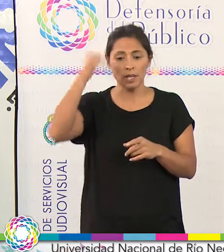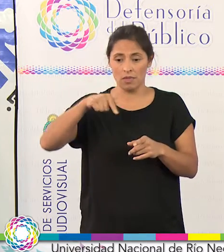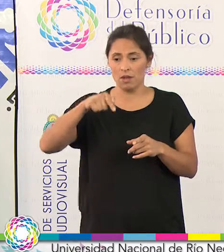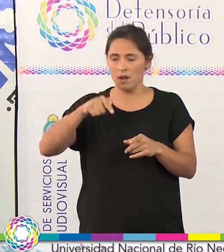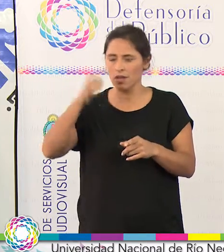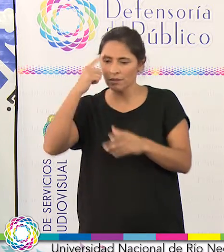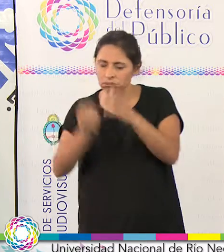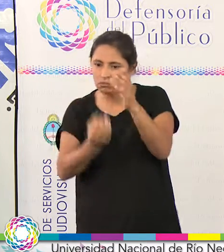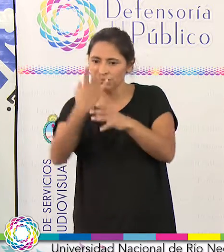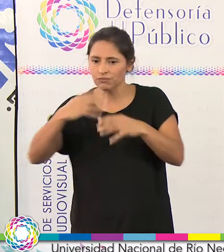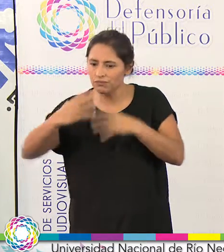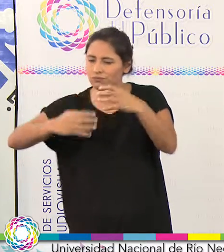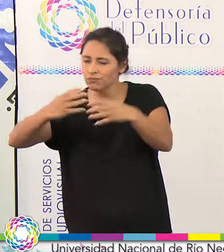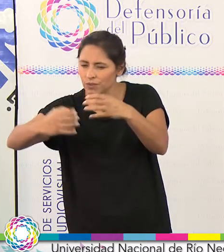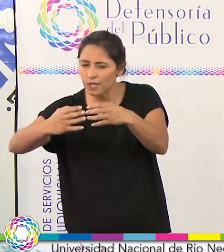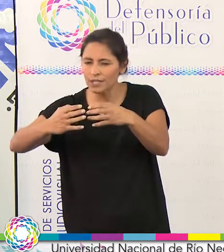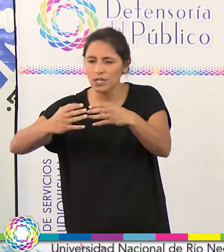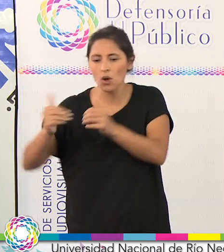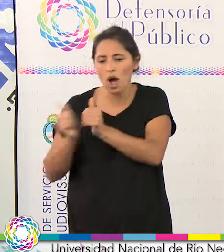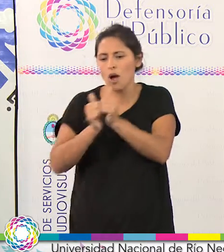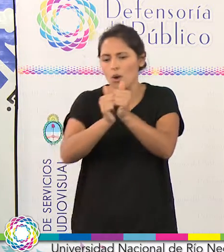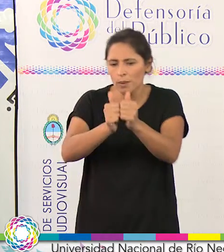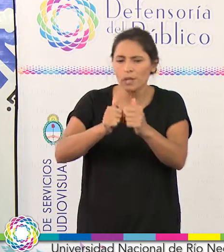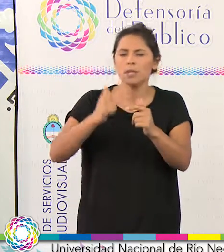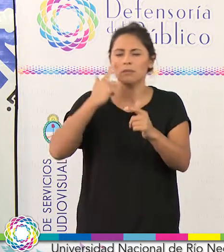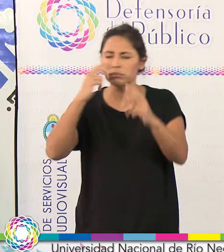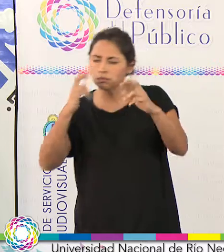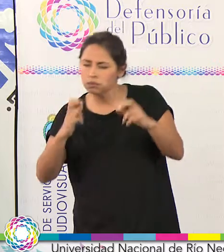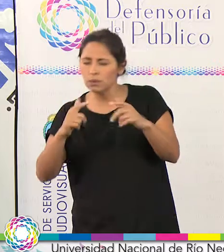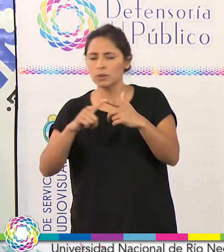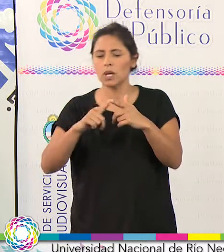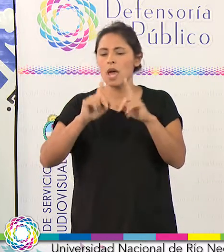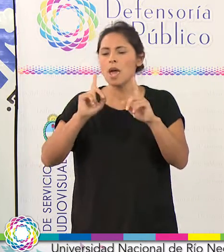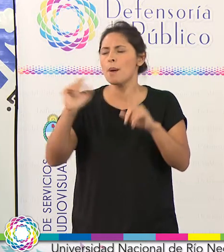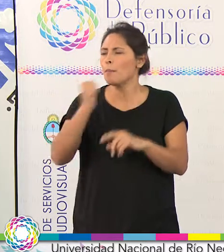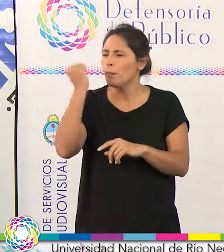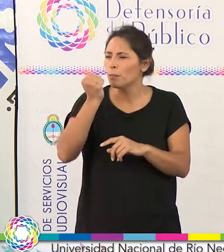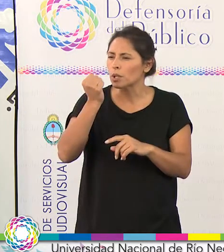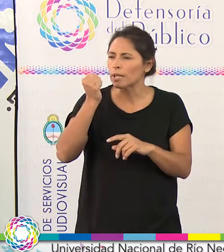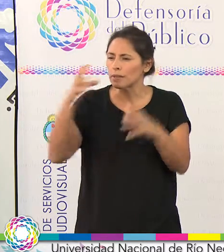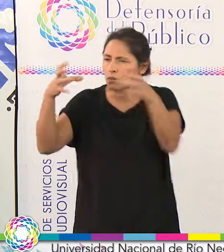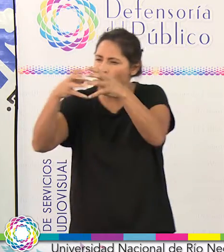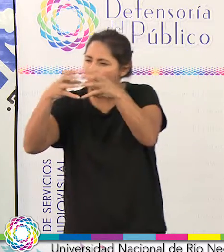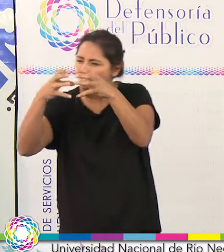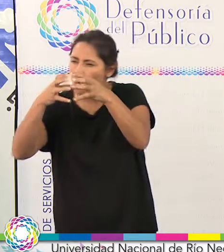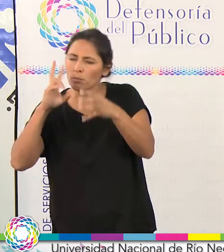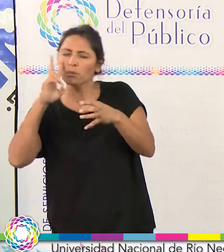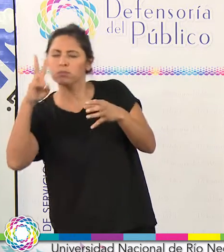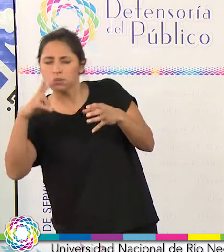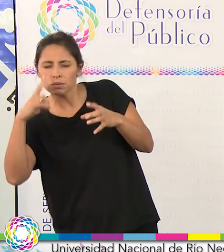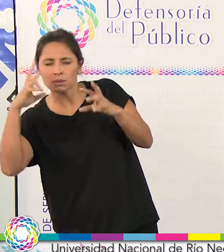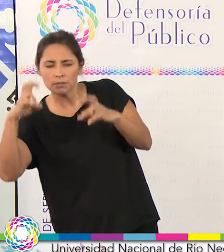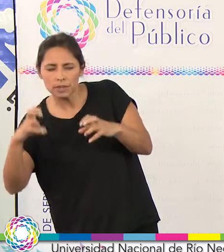de evaluación. Entonces, también me parece importante desarrollar un observatorio, ¿no? Que pueda analizar justamente esto,